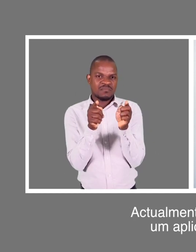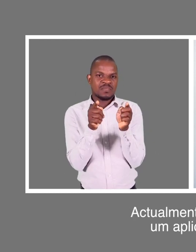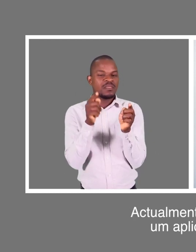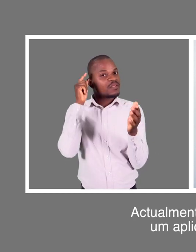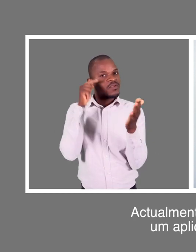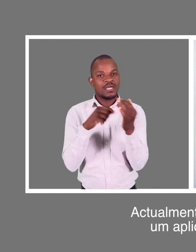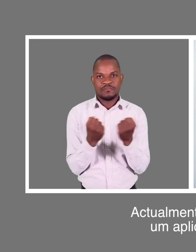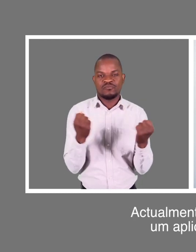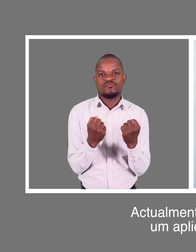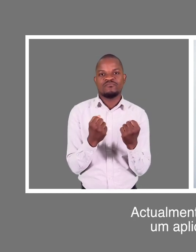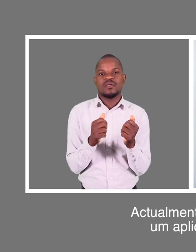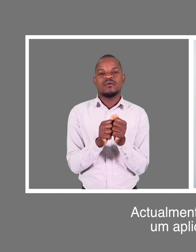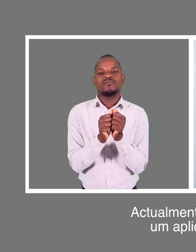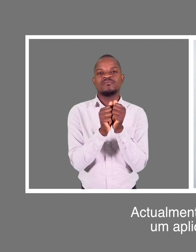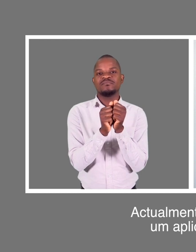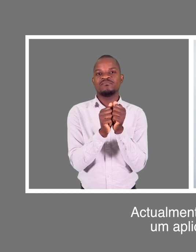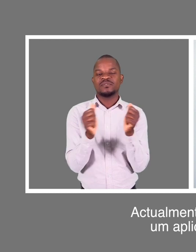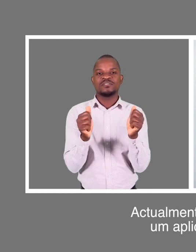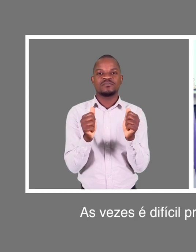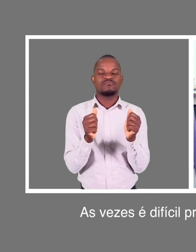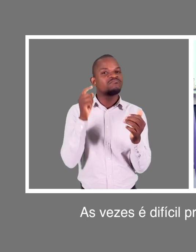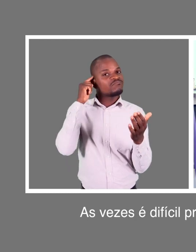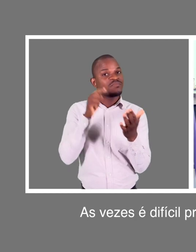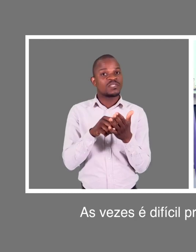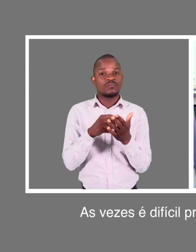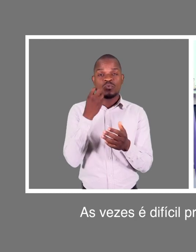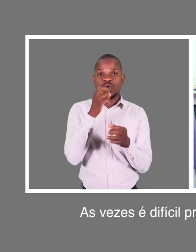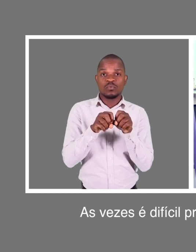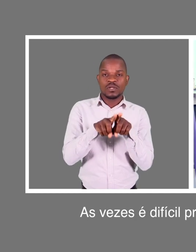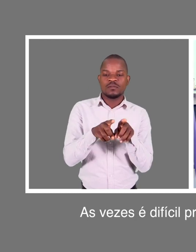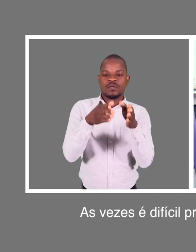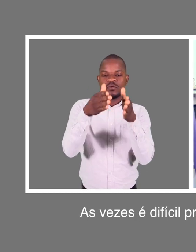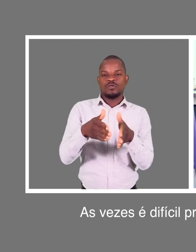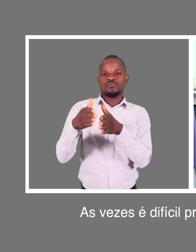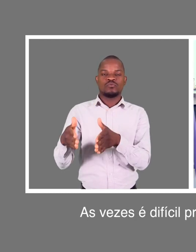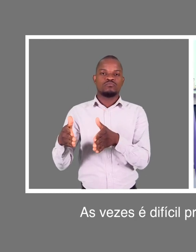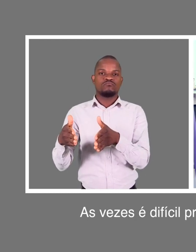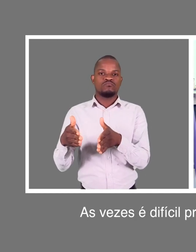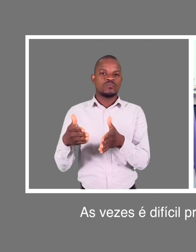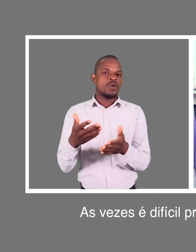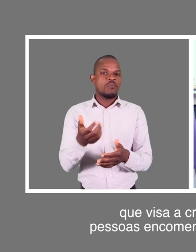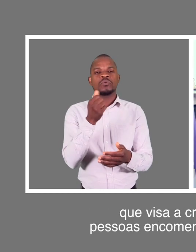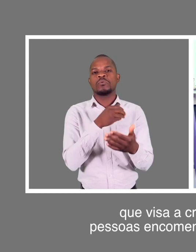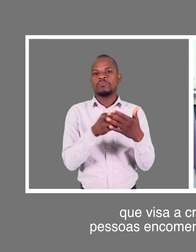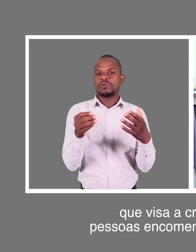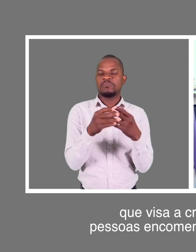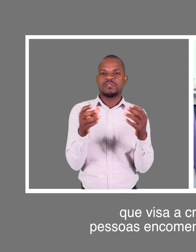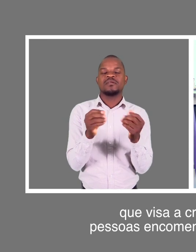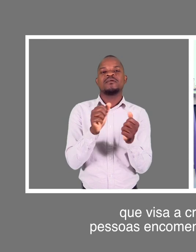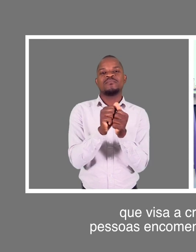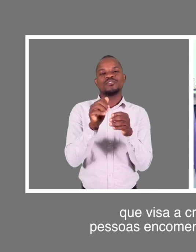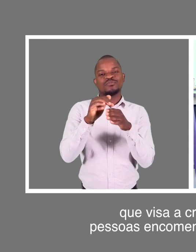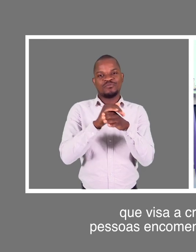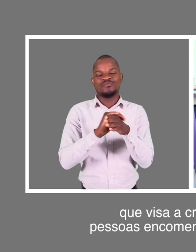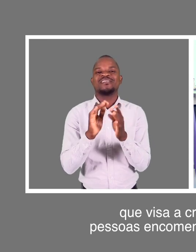trabalhar com um aplicativo chamado Cachula, acho que é difícil pronunciar, tanto que significa rápido, e que visa